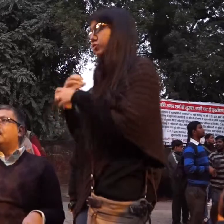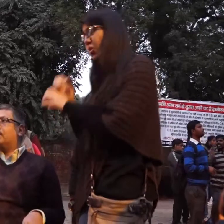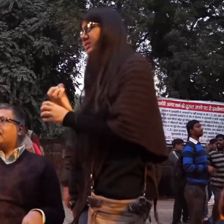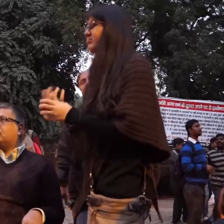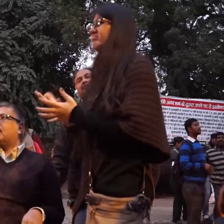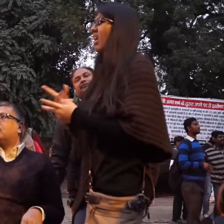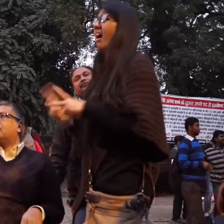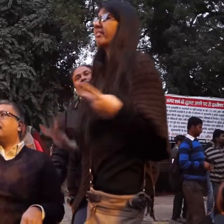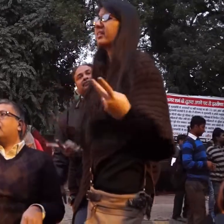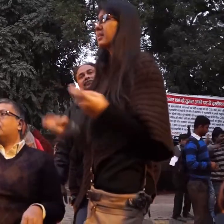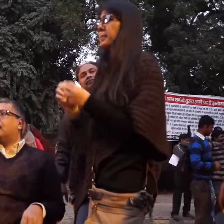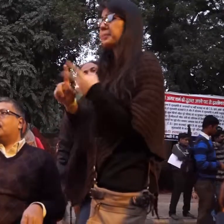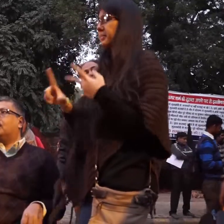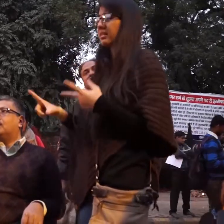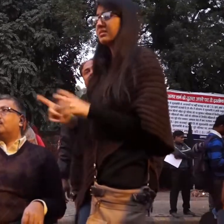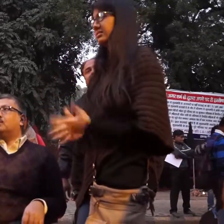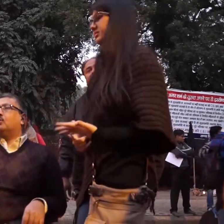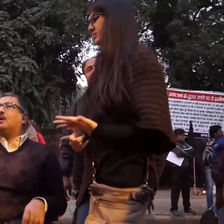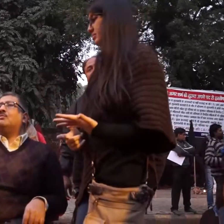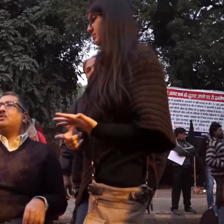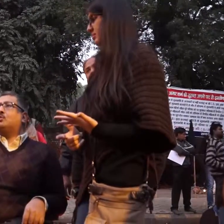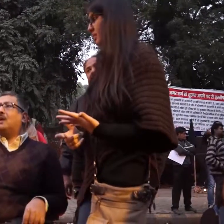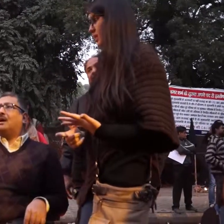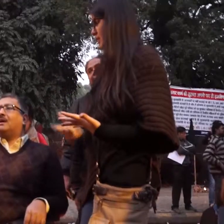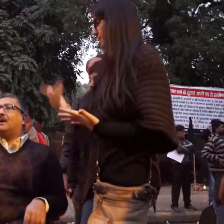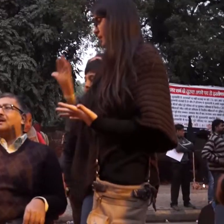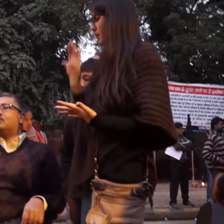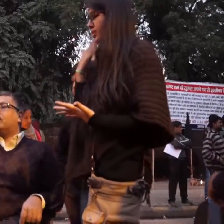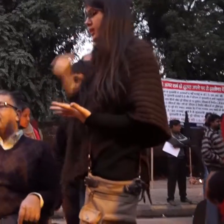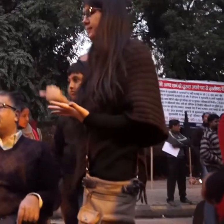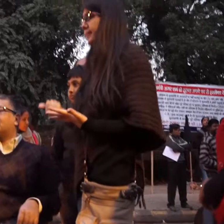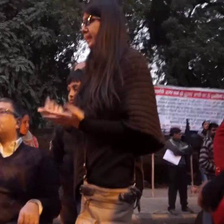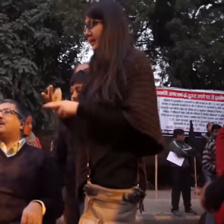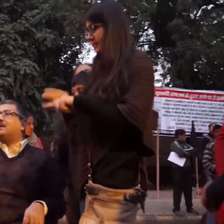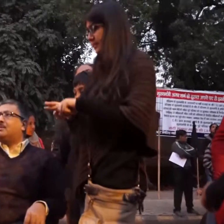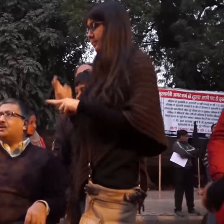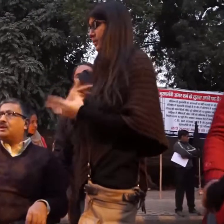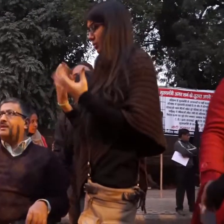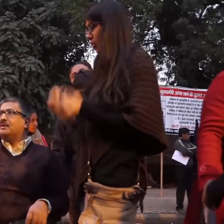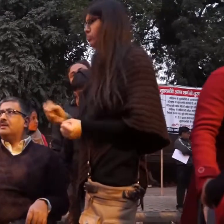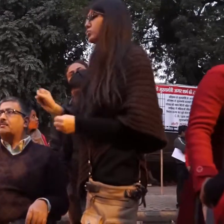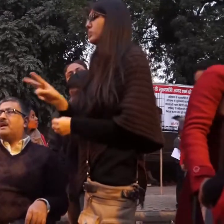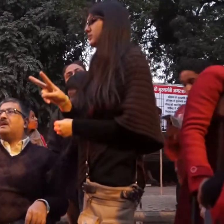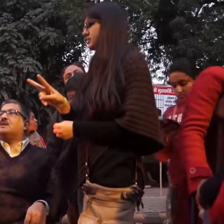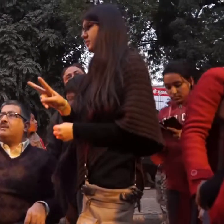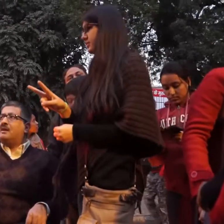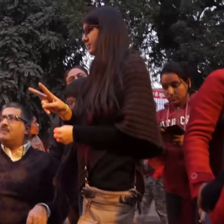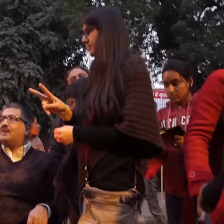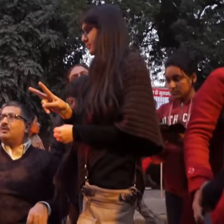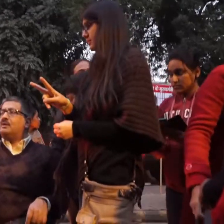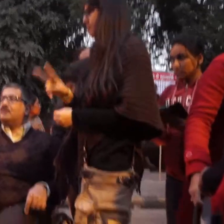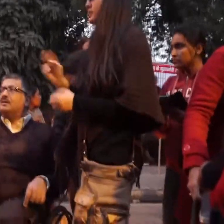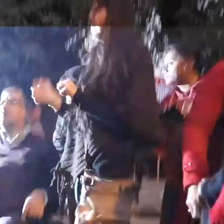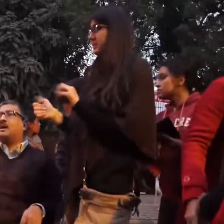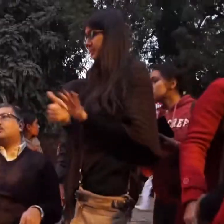कानून पास हो जाए तो हो जाए, ना हो तो ना हो। तो और हम क्यों, अगर कोई कह रहे सर 2 महीने की बात और है, पहले का 6 महीने की